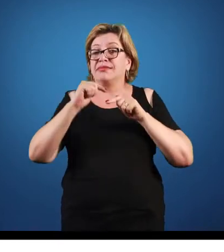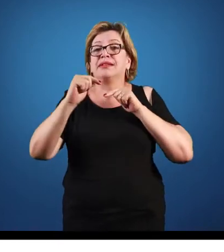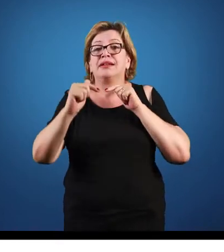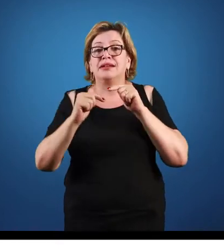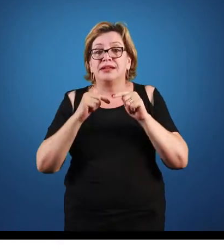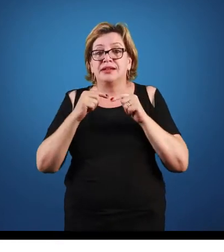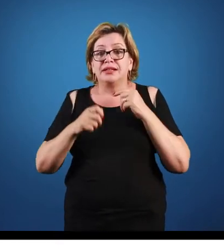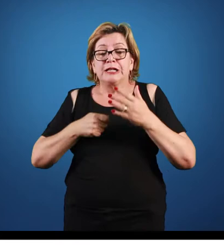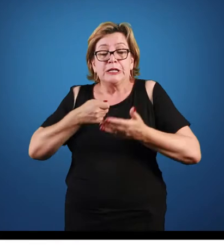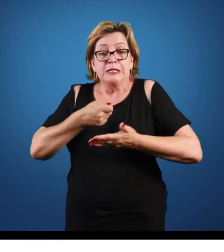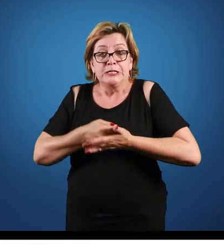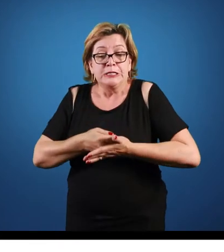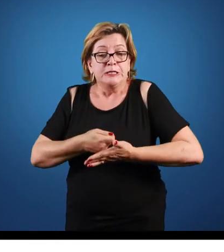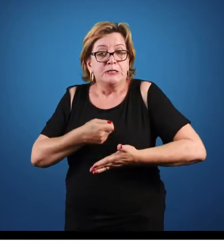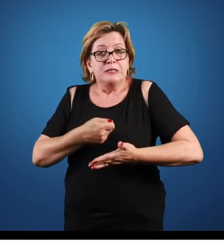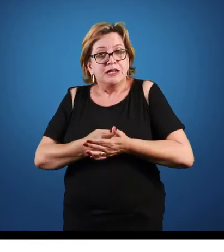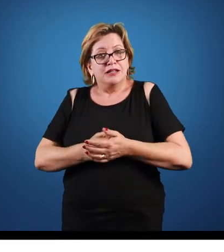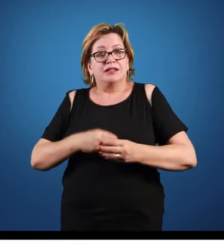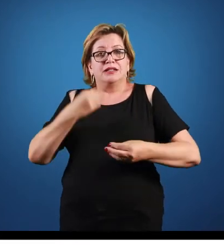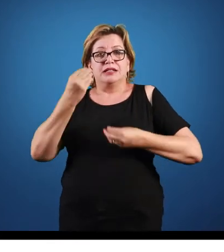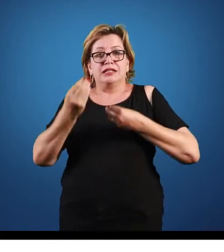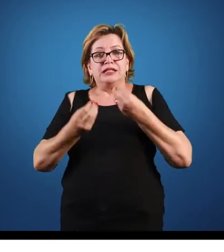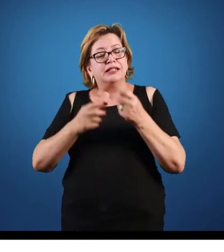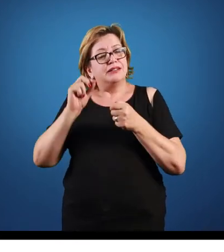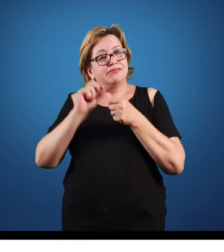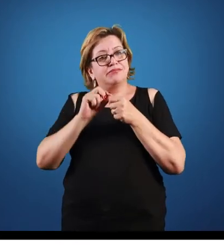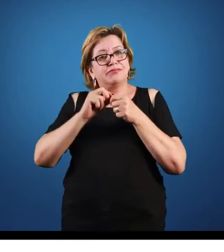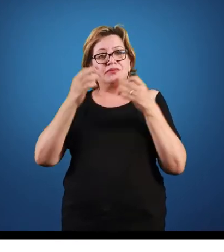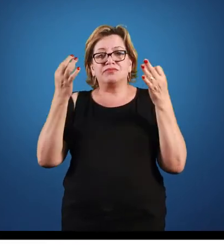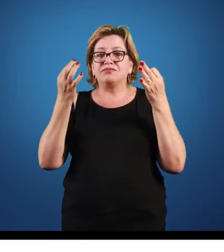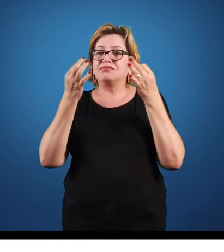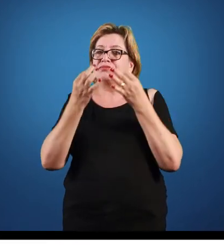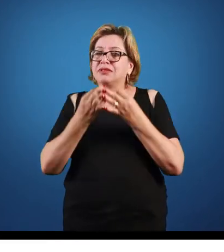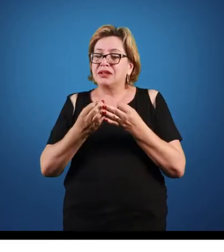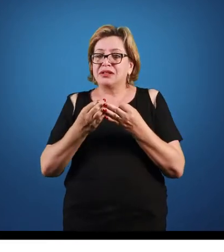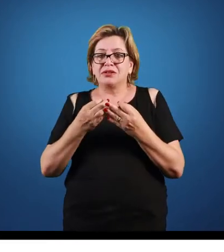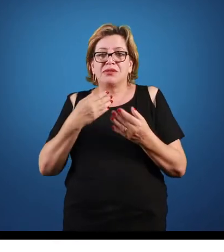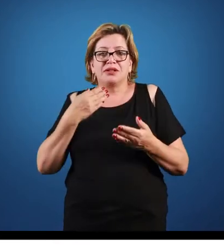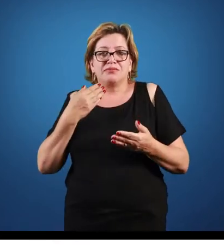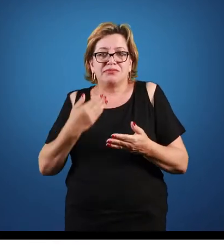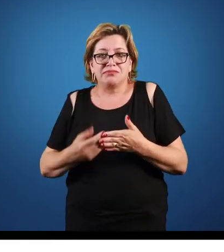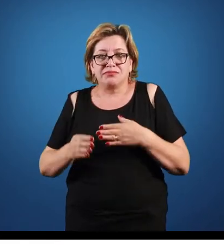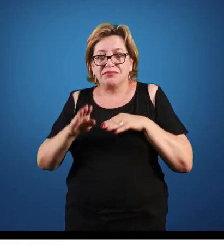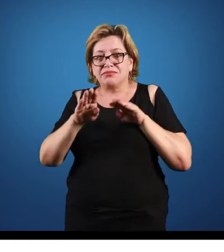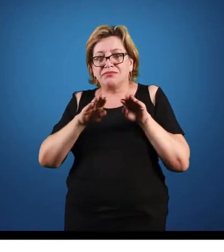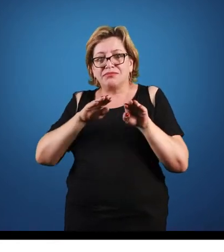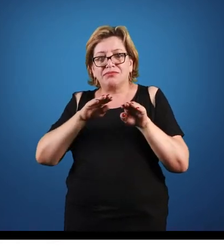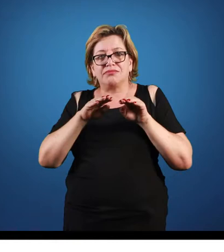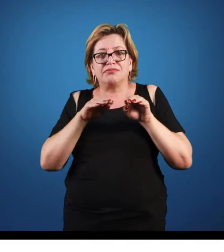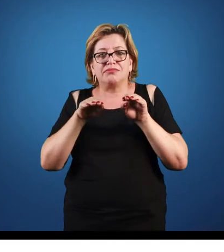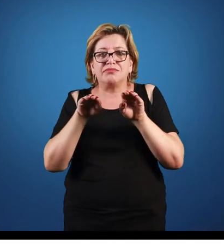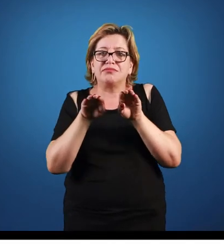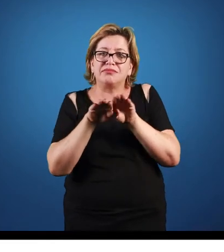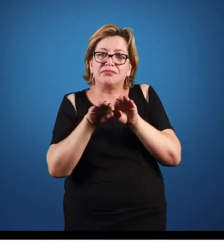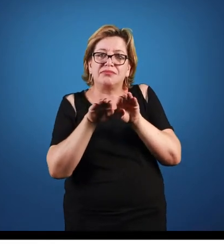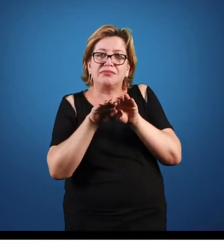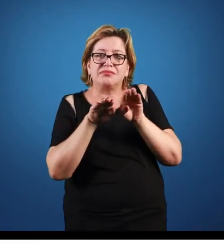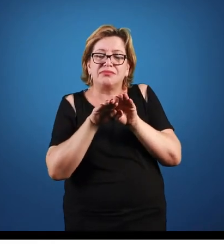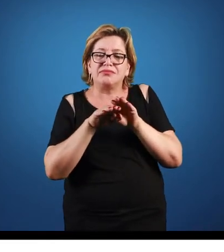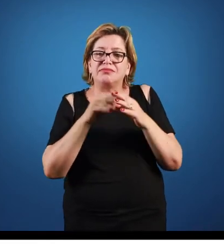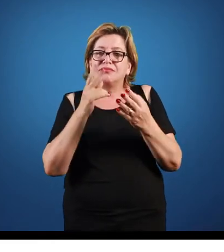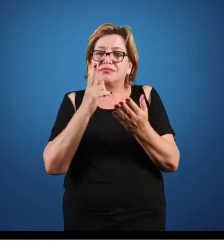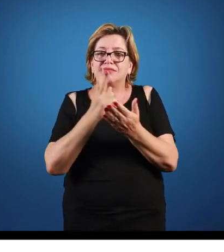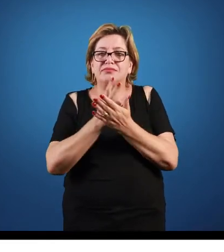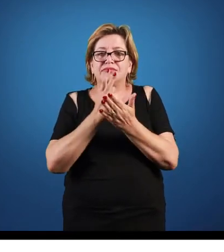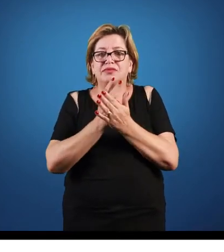se dedicar lhe atacar a marcação certinho não perdeu o movimento enquanto também na questionou cada